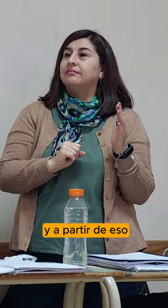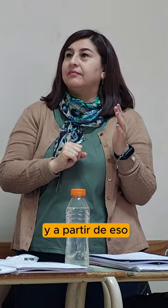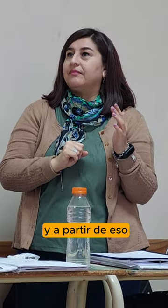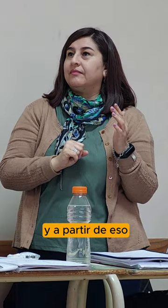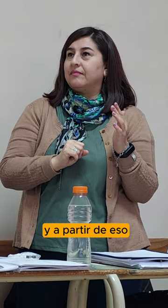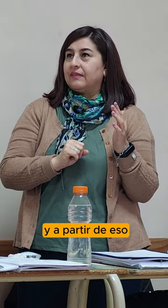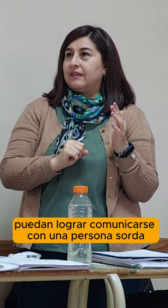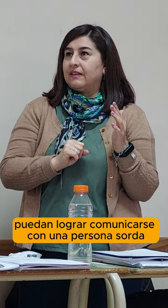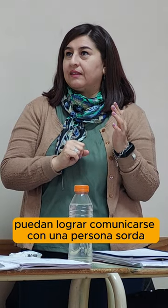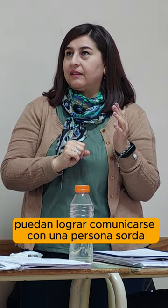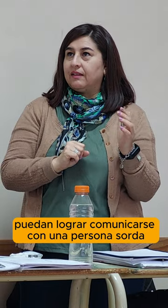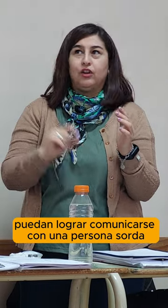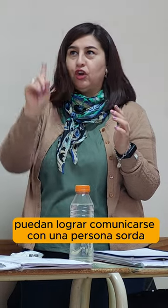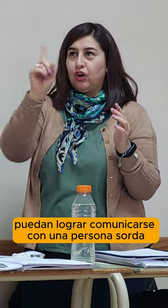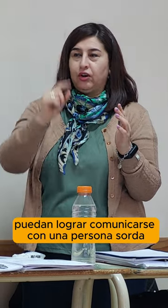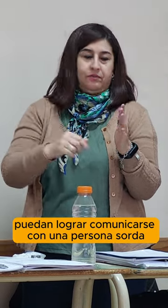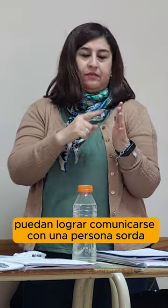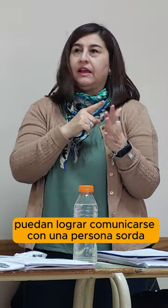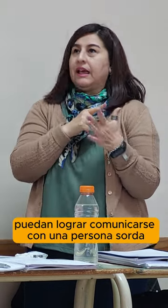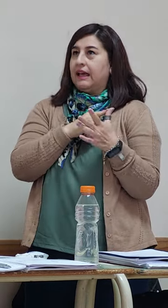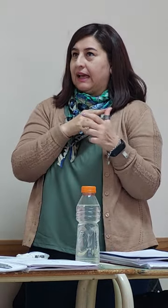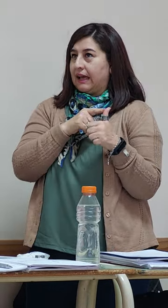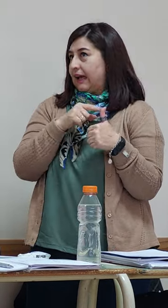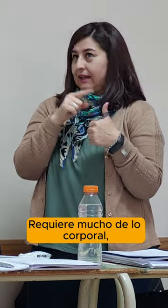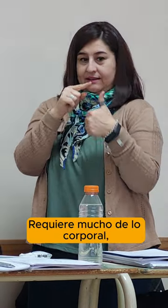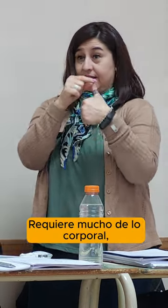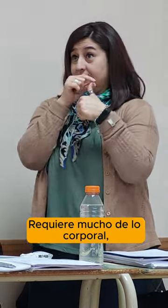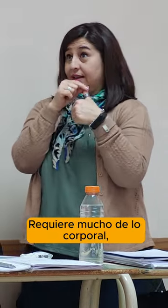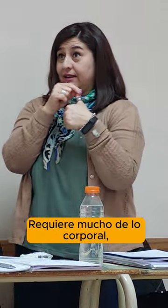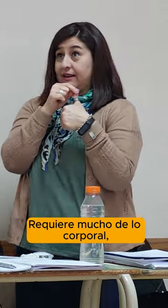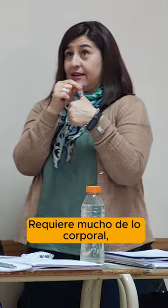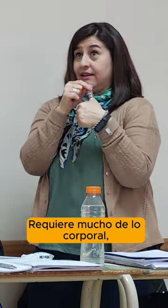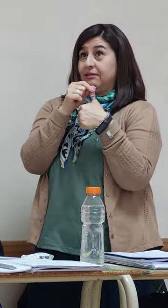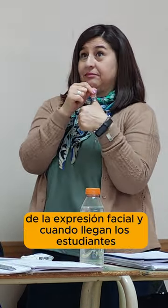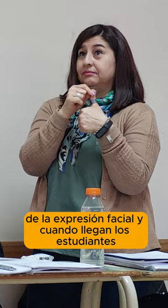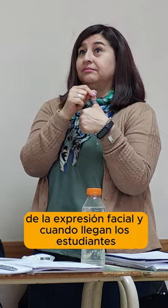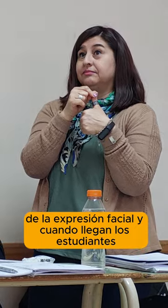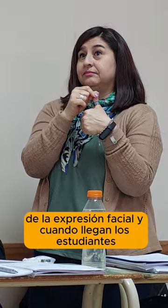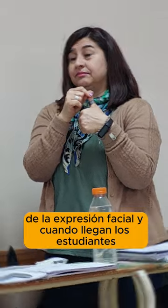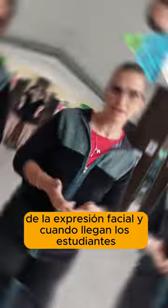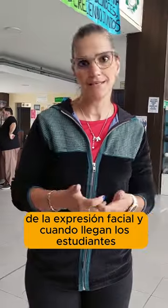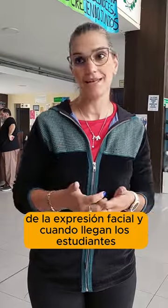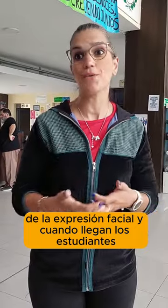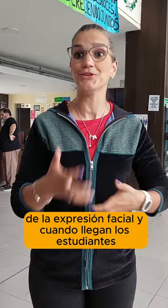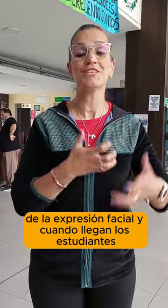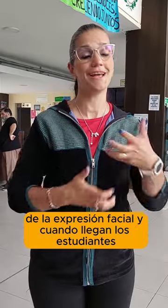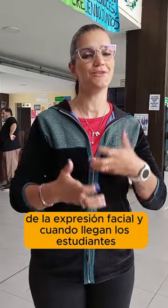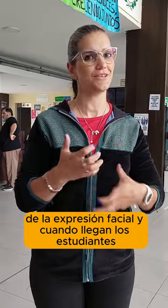y a partir de eso puedan lograr comunicarse con una persona sorda. Sí. Requiere mucho de lo corporal, de la expresión facial, y cuando llegan los